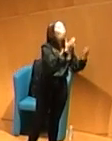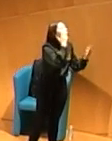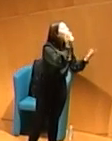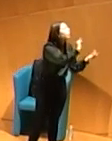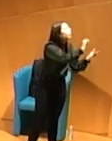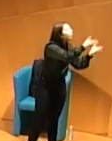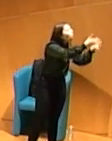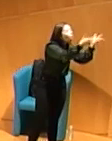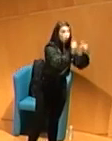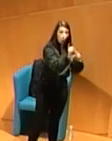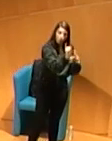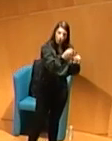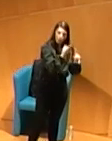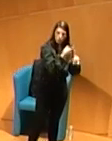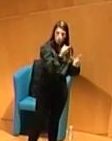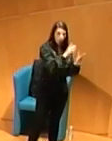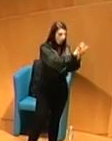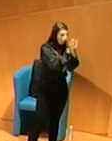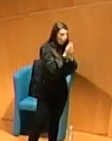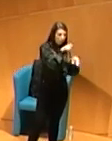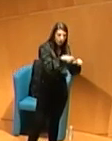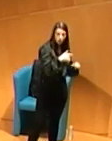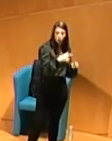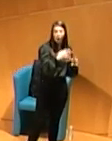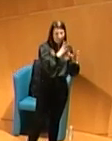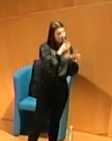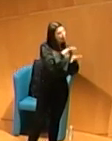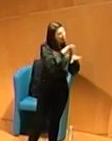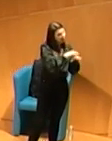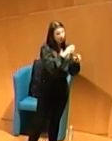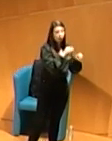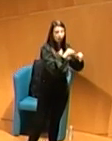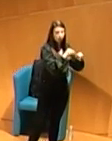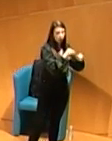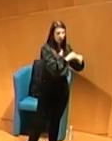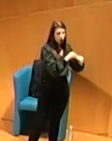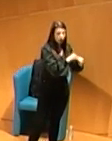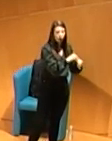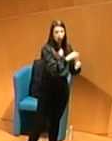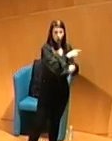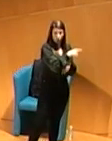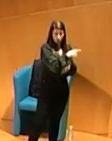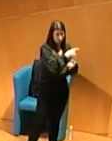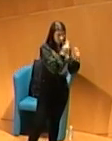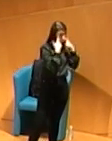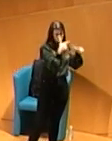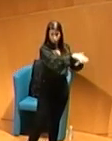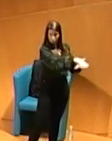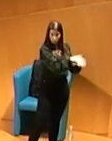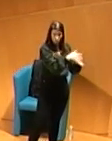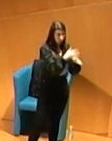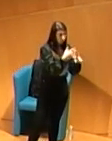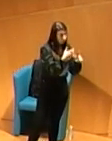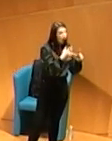sûr, parce qu'il y en a qui... C'est très difficile, les maladies psychiques, les maladies invisibles. Il y a beaucoup de gens, maintenant,